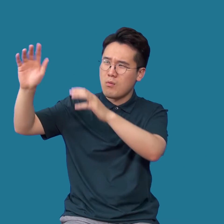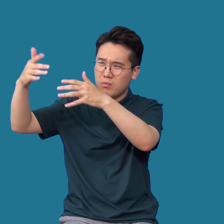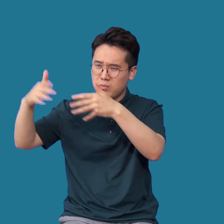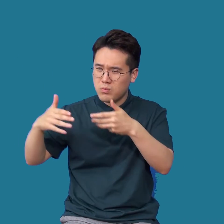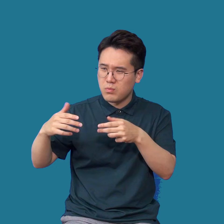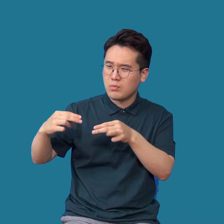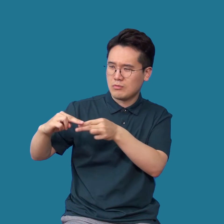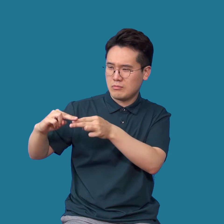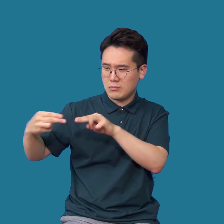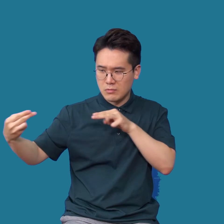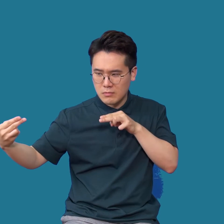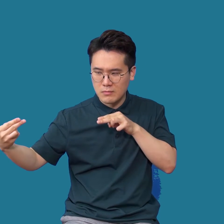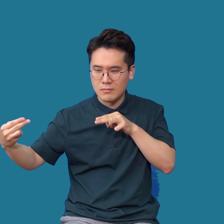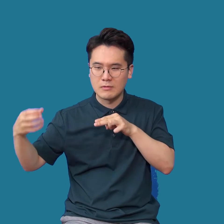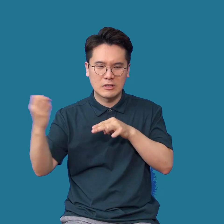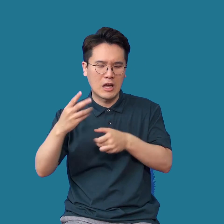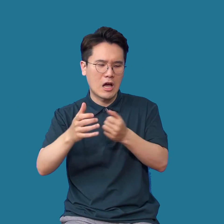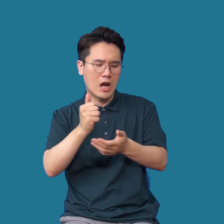끌어당기십니다.